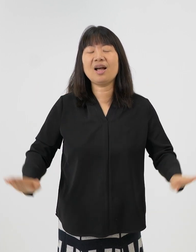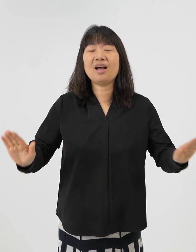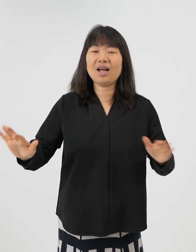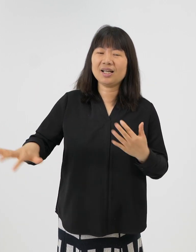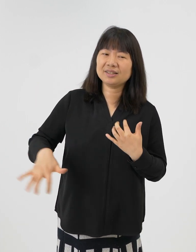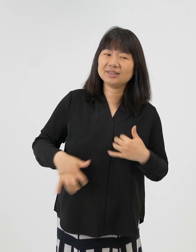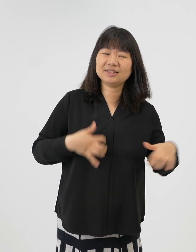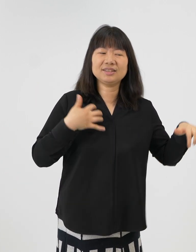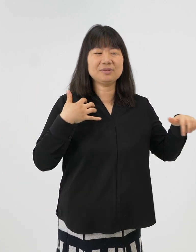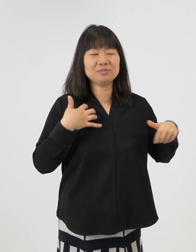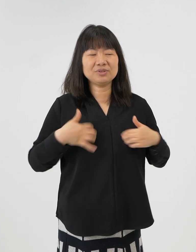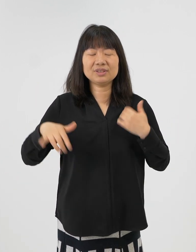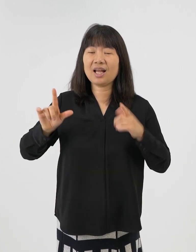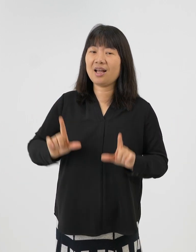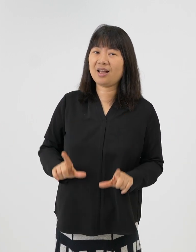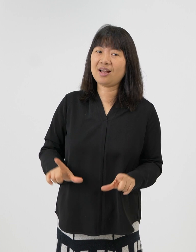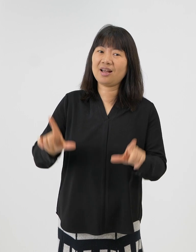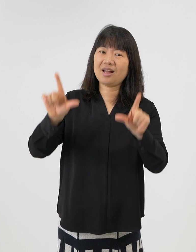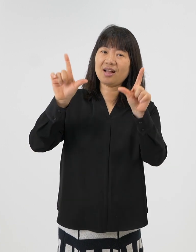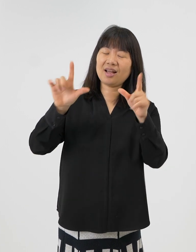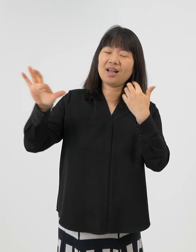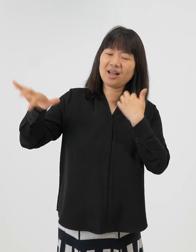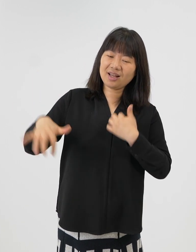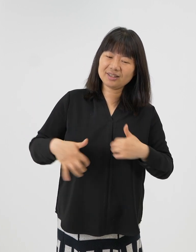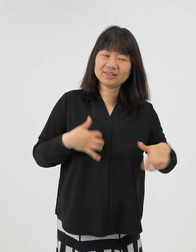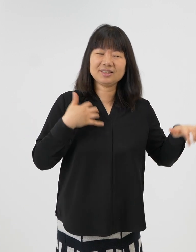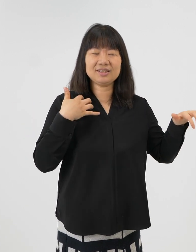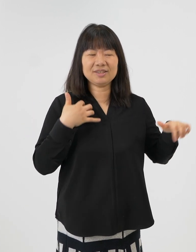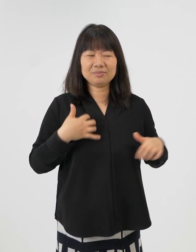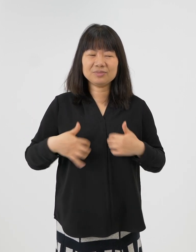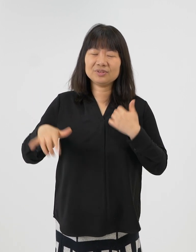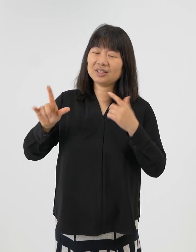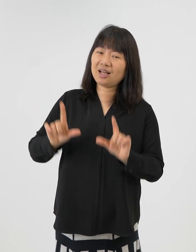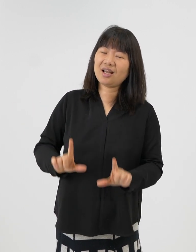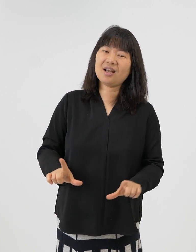전하노라. 기쁜 날